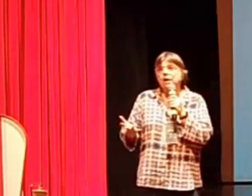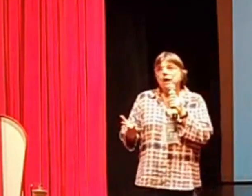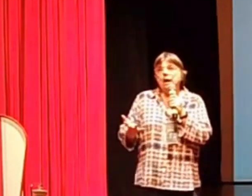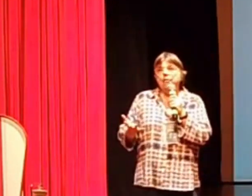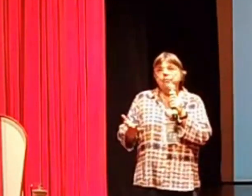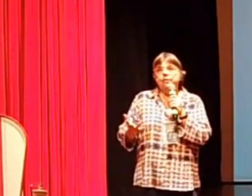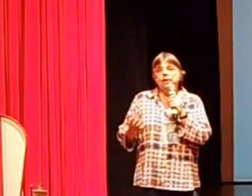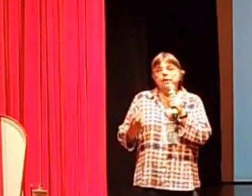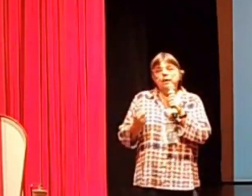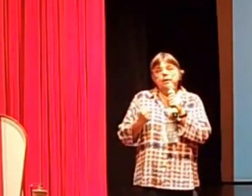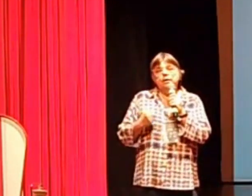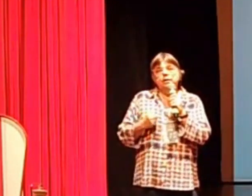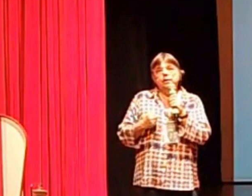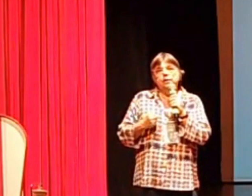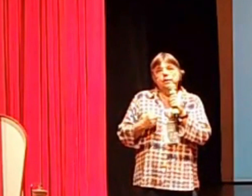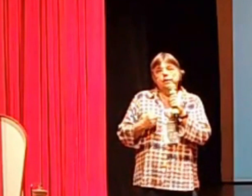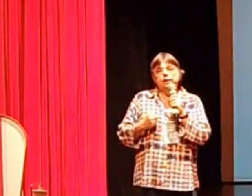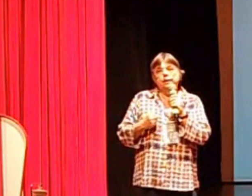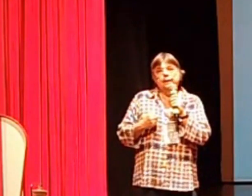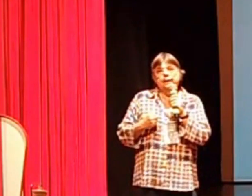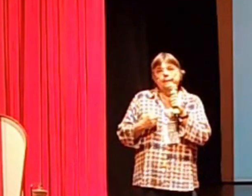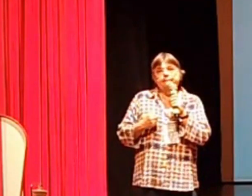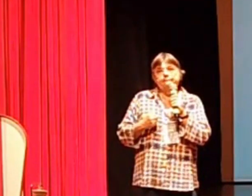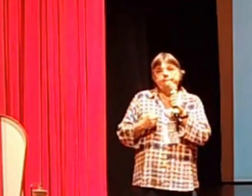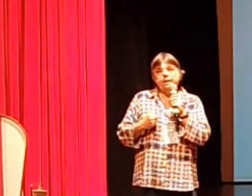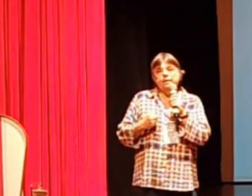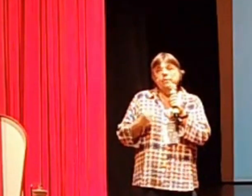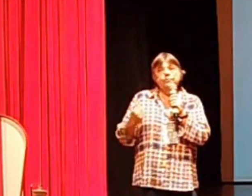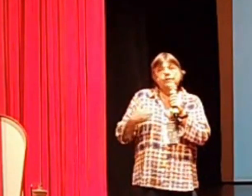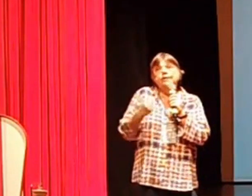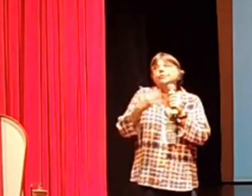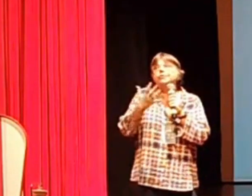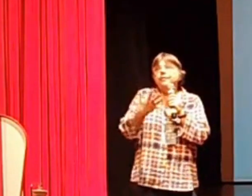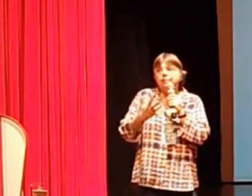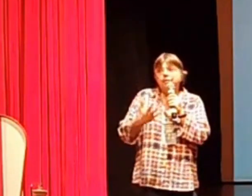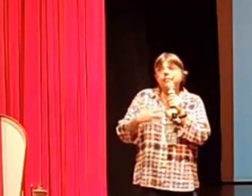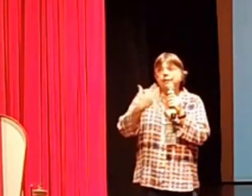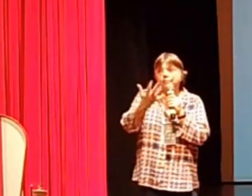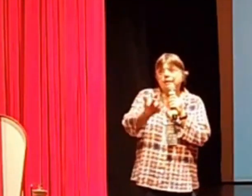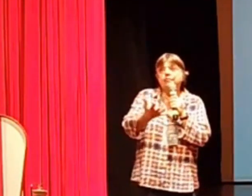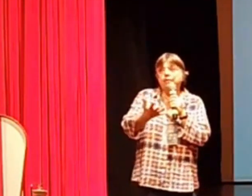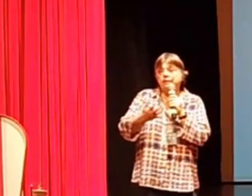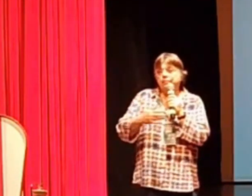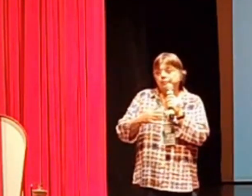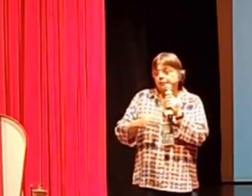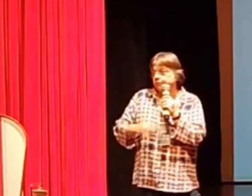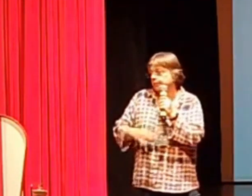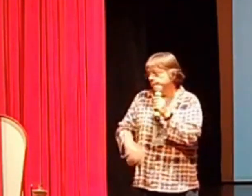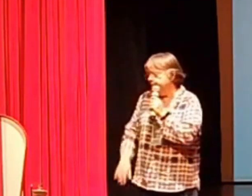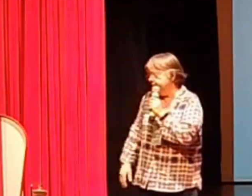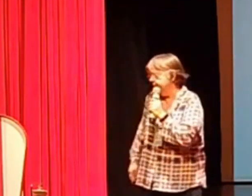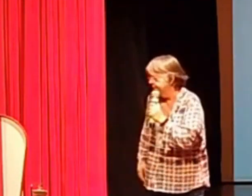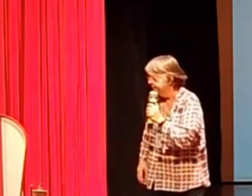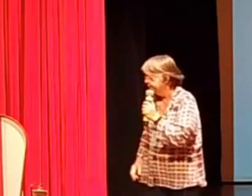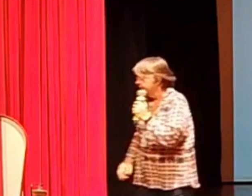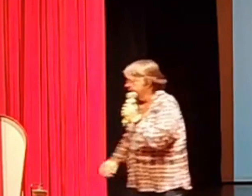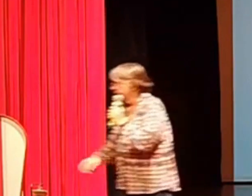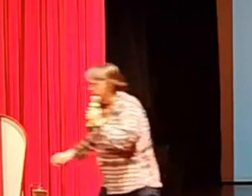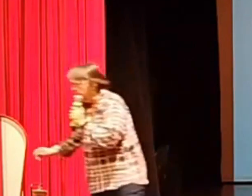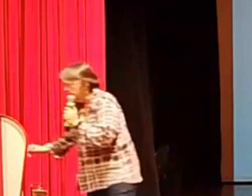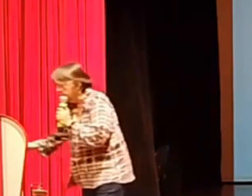risco alto, né, e não se sabe também o que vem depois, né.